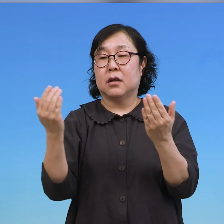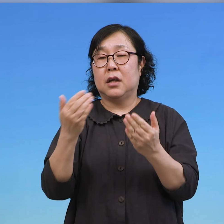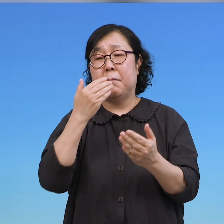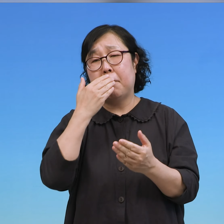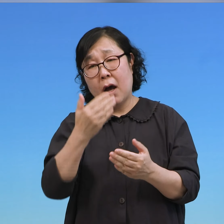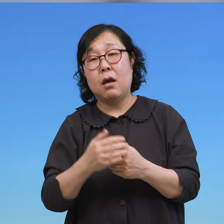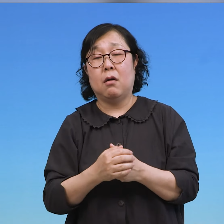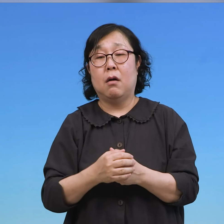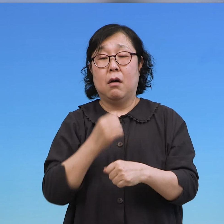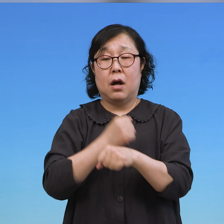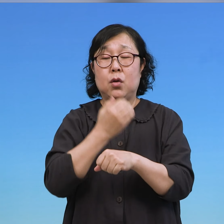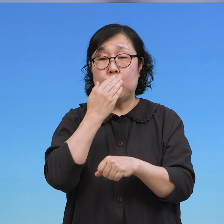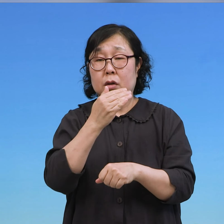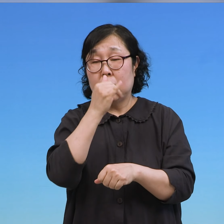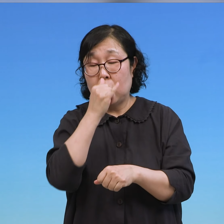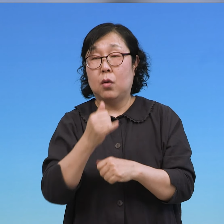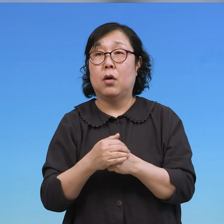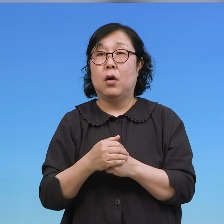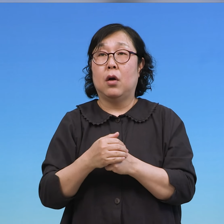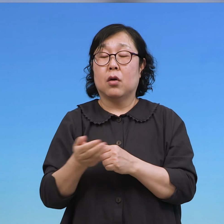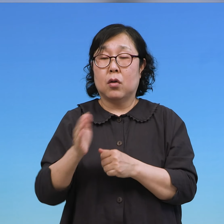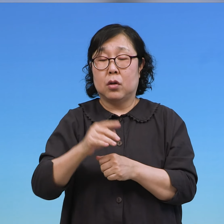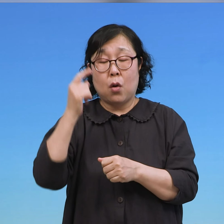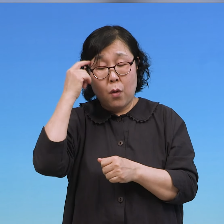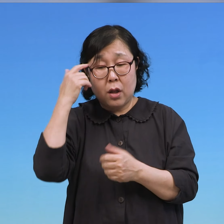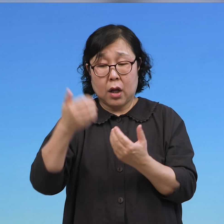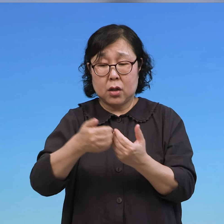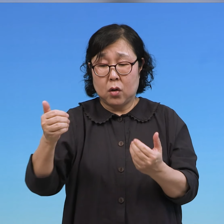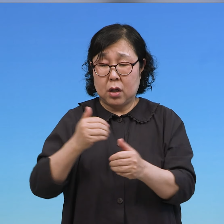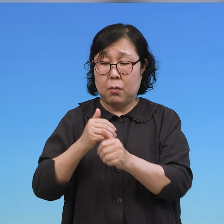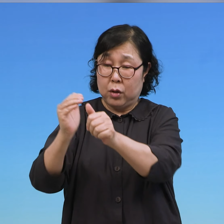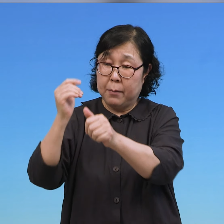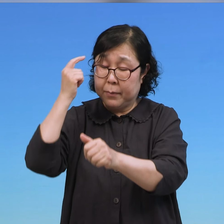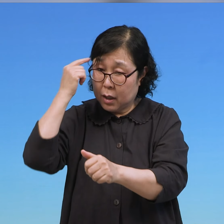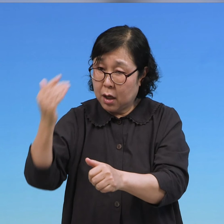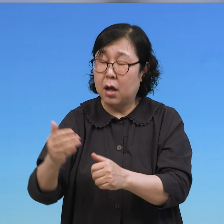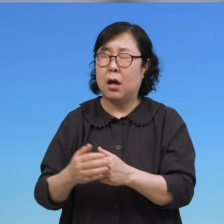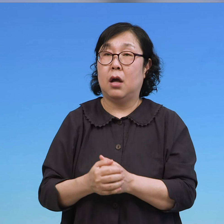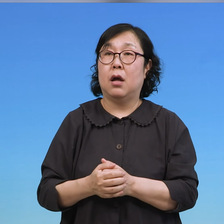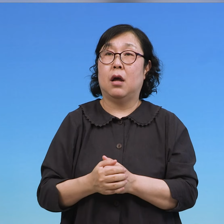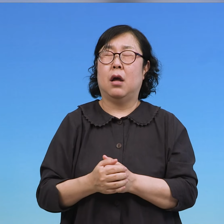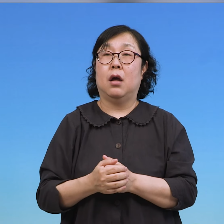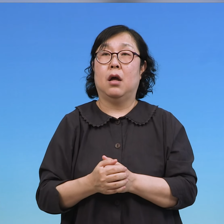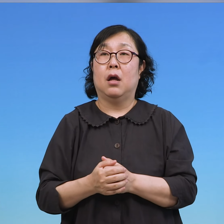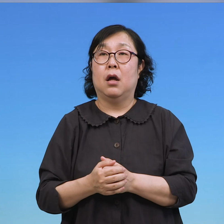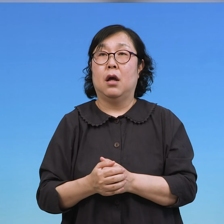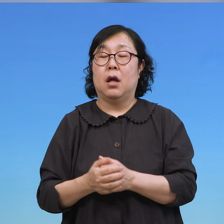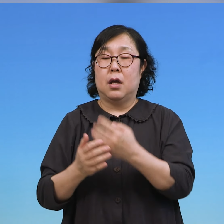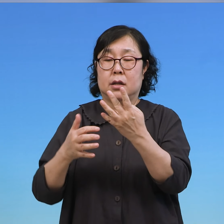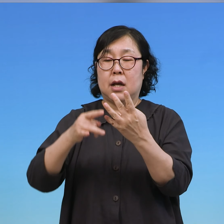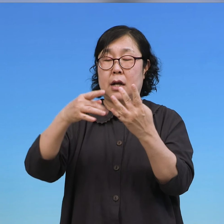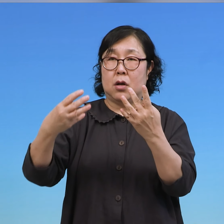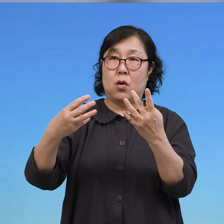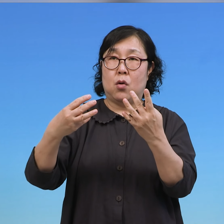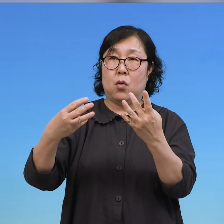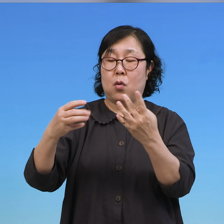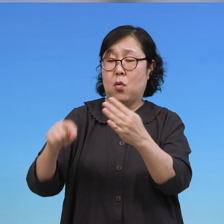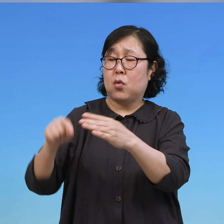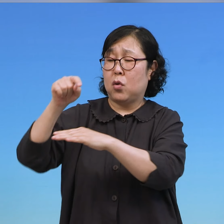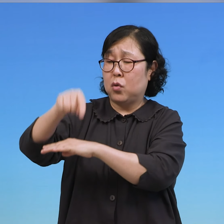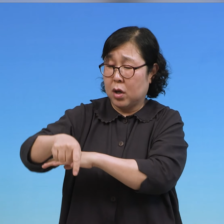그 일이 가능한데, 할 수 있는데 왜 떠나보내야 됩니까? 4절로 건너가는 자들이